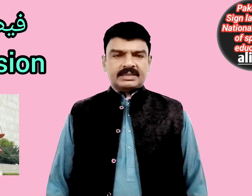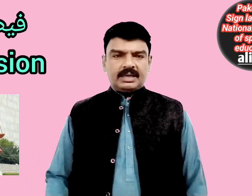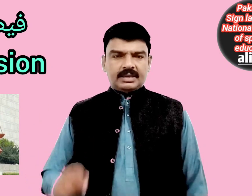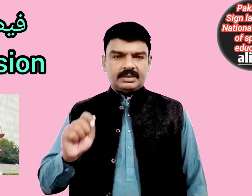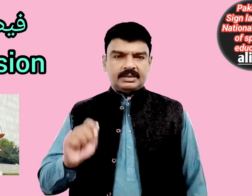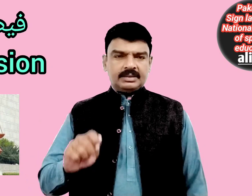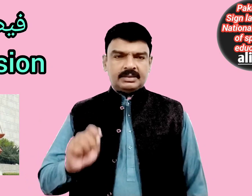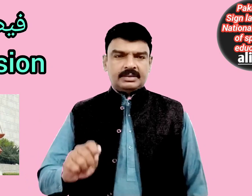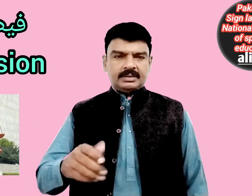فیصلہ